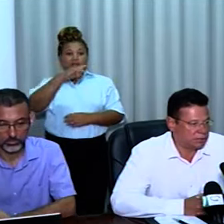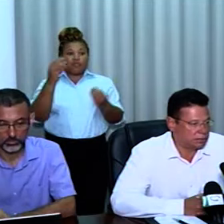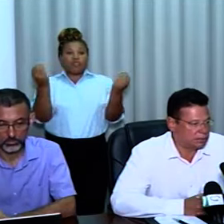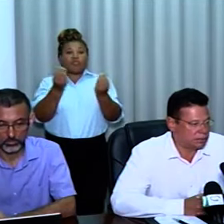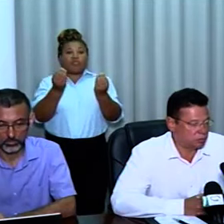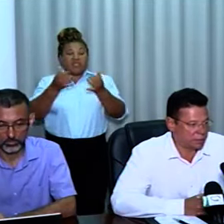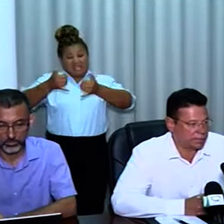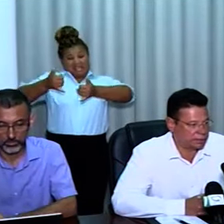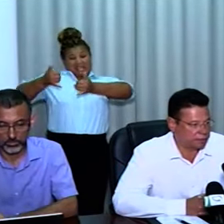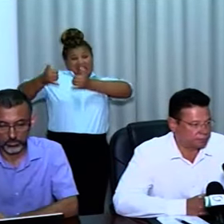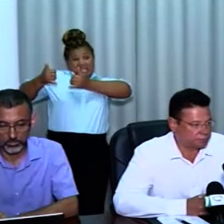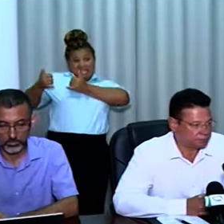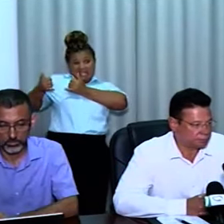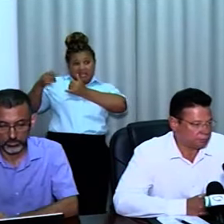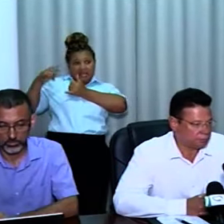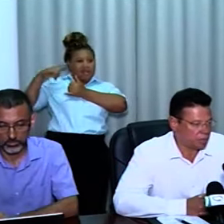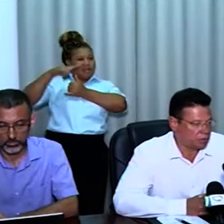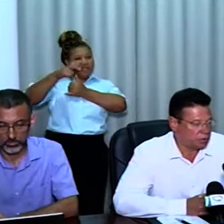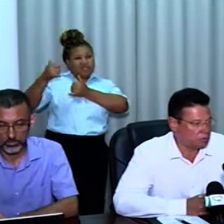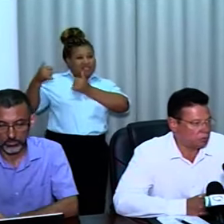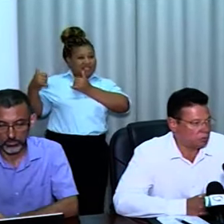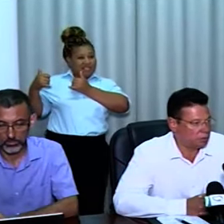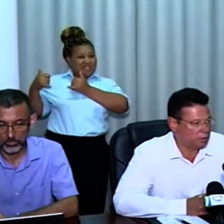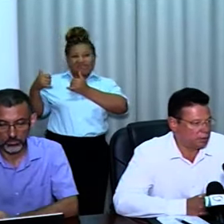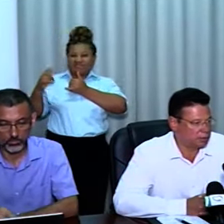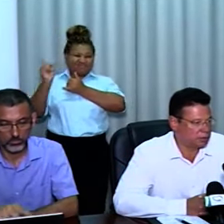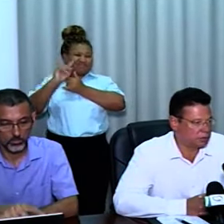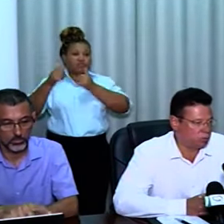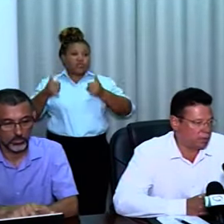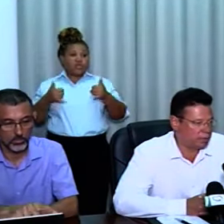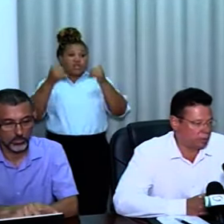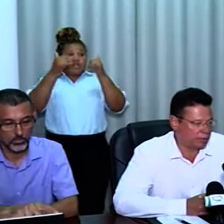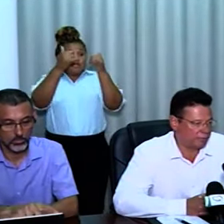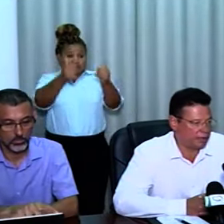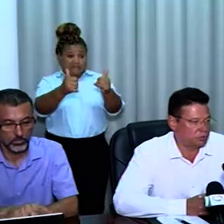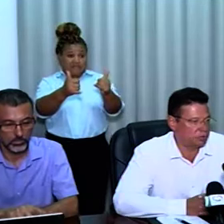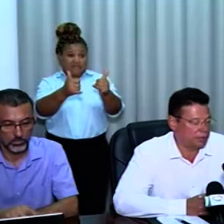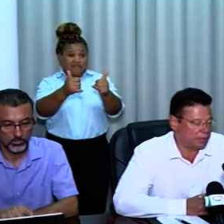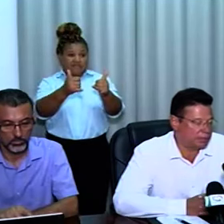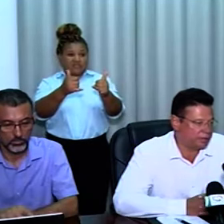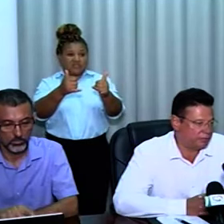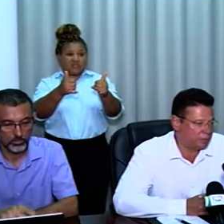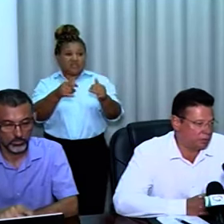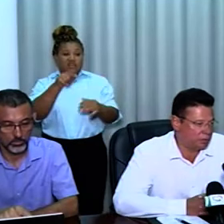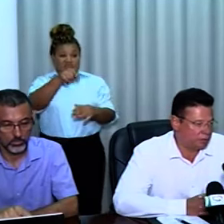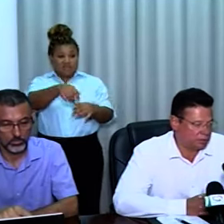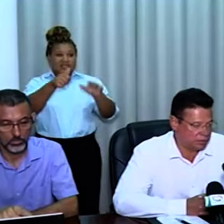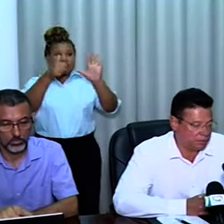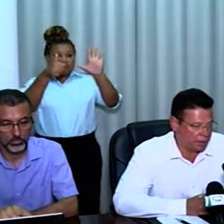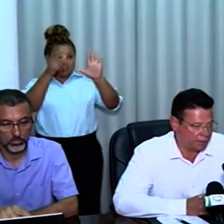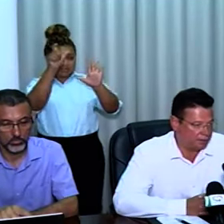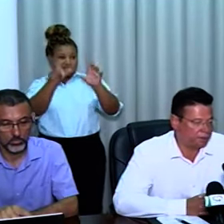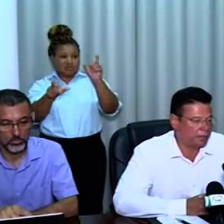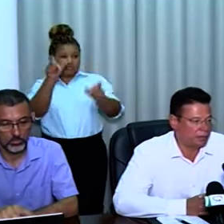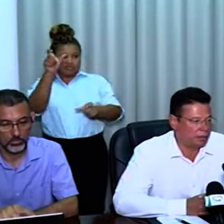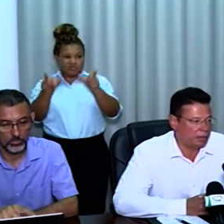ti dans six des autres passagers. So sans pour contact avec des autres les avions ti